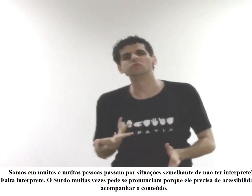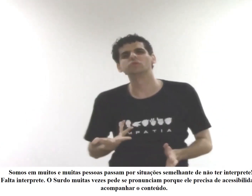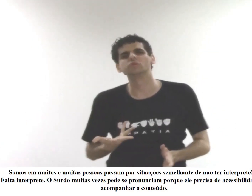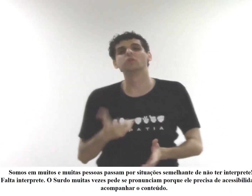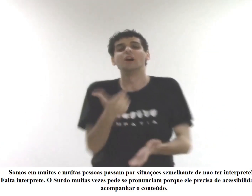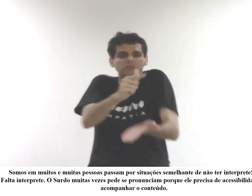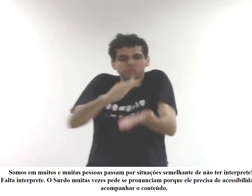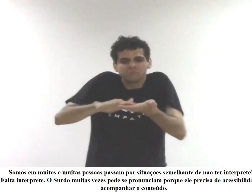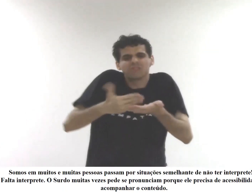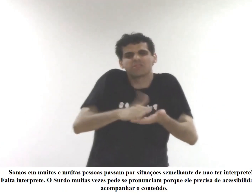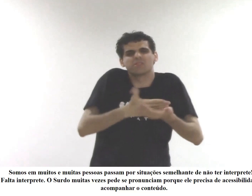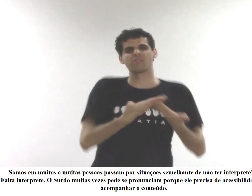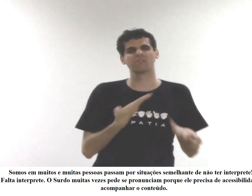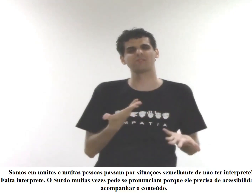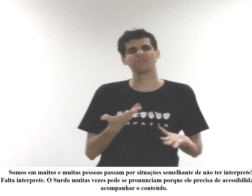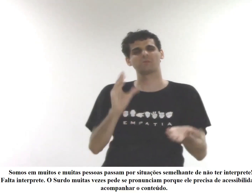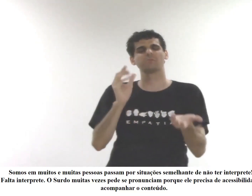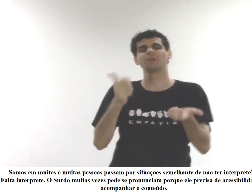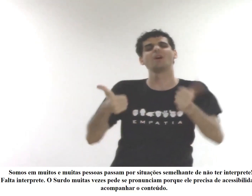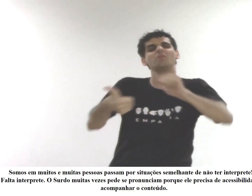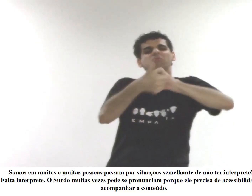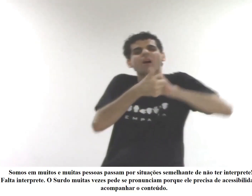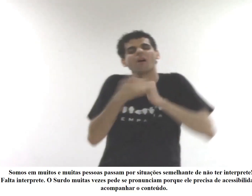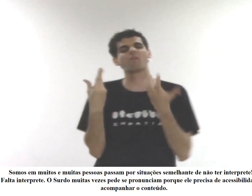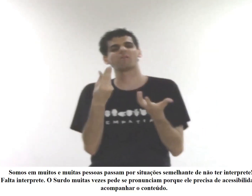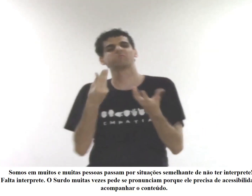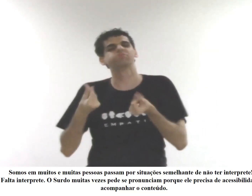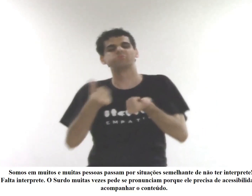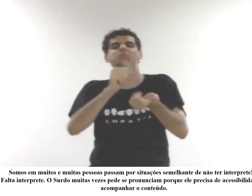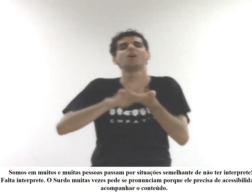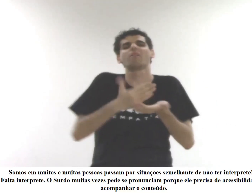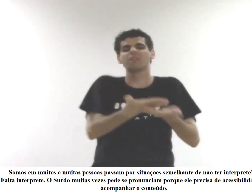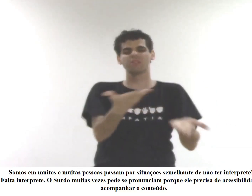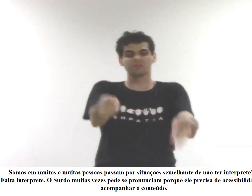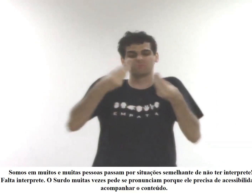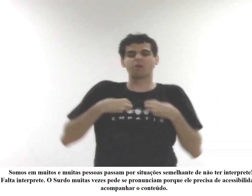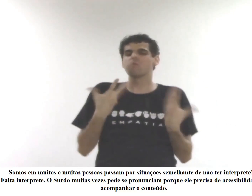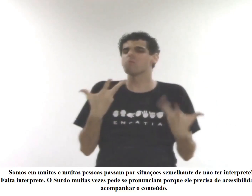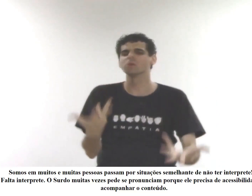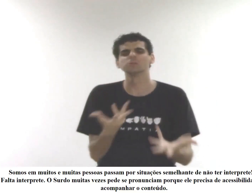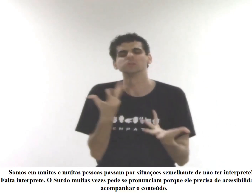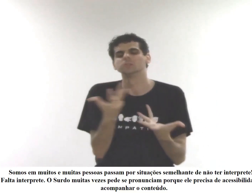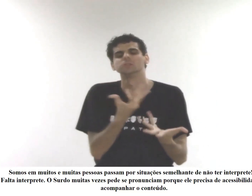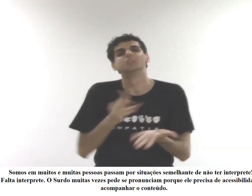situações semelhantes. De não ter intérprete. Falta intérprete.